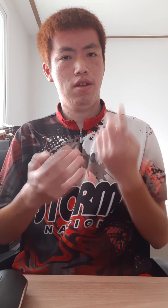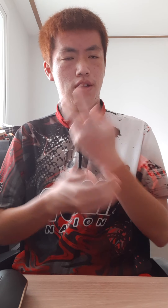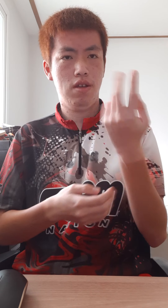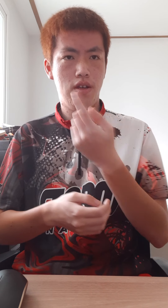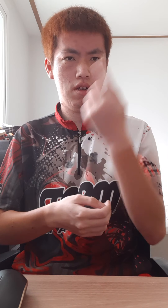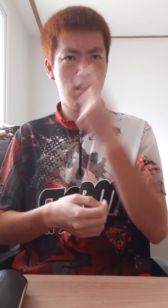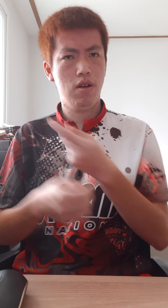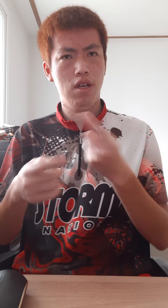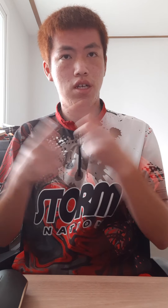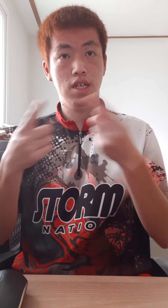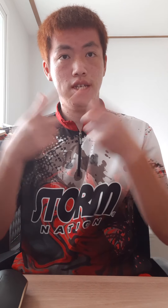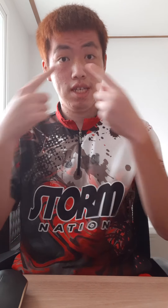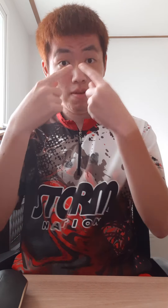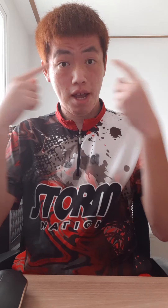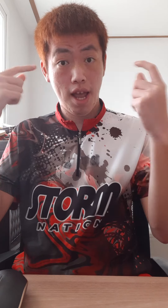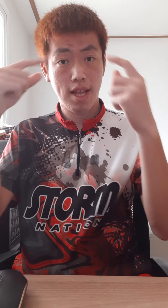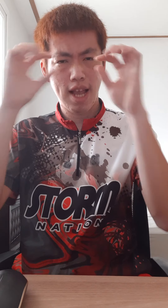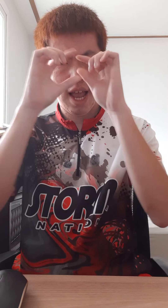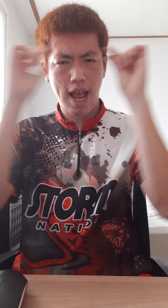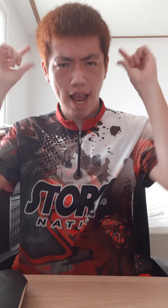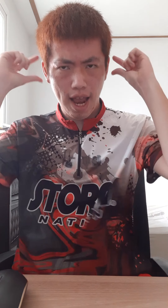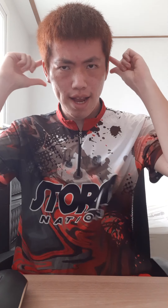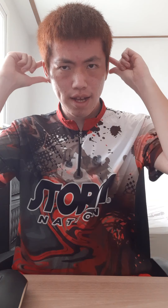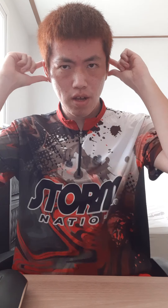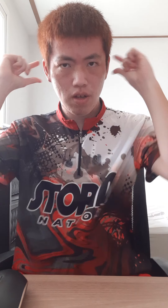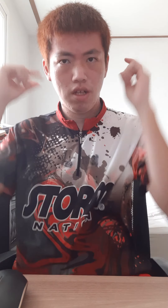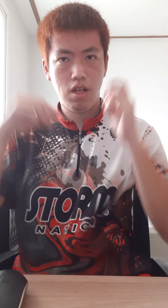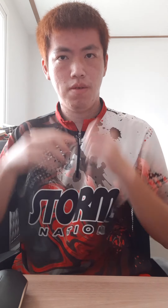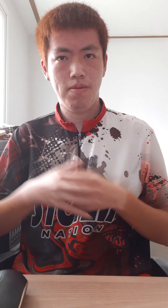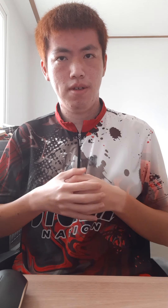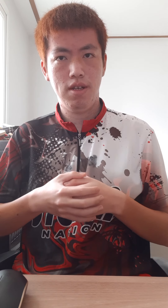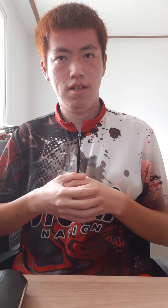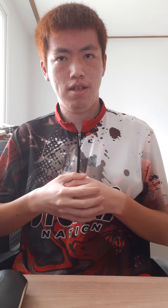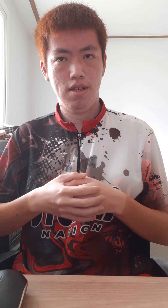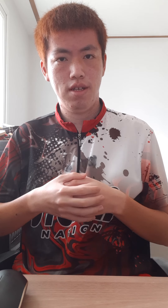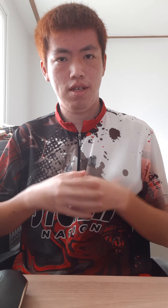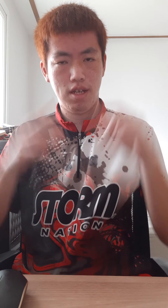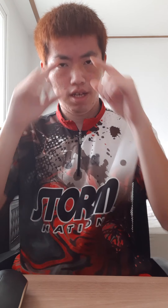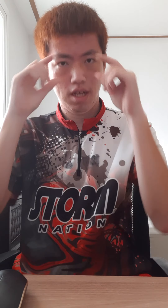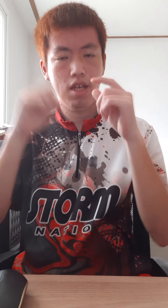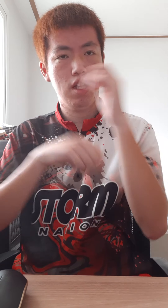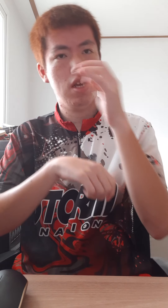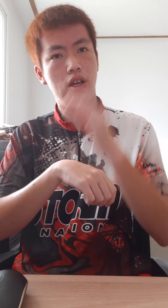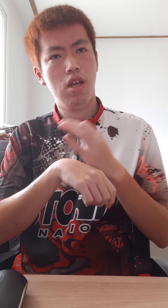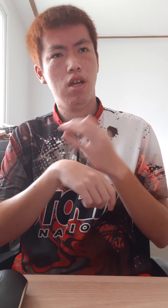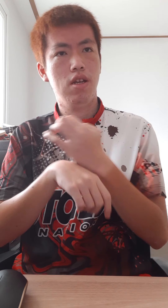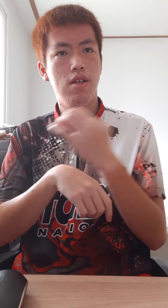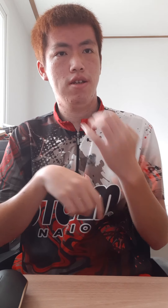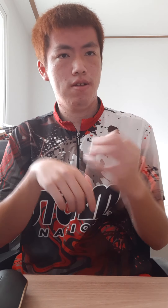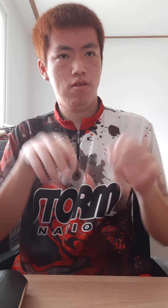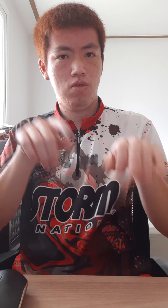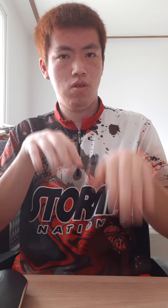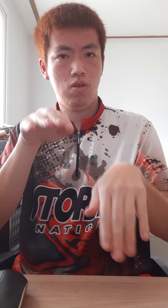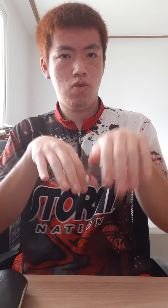자막이 제공되는 스마트 안경을 써봅니다. 다른 참가자는 익숙하지 않은 자판을 조심스럽게